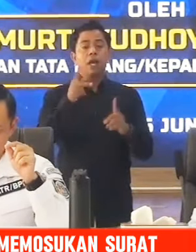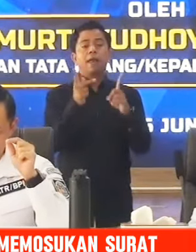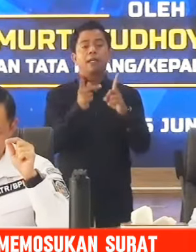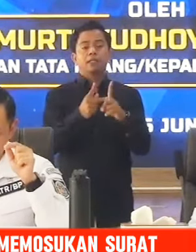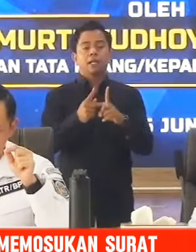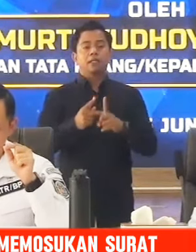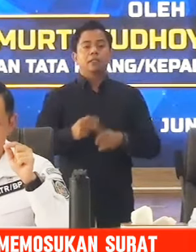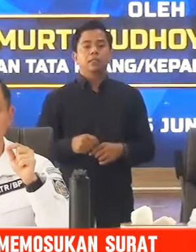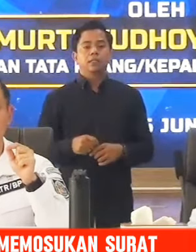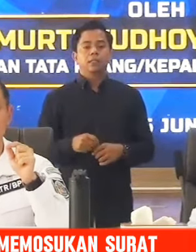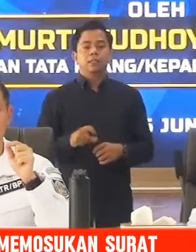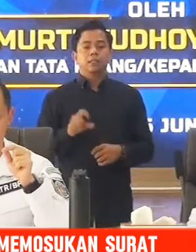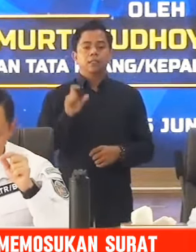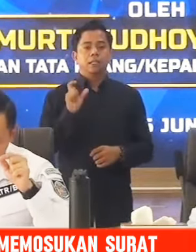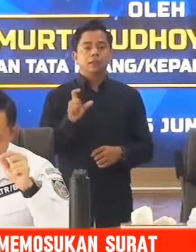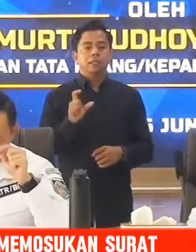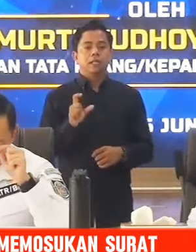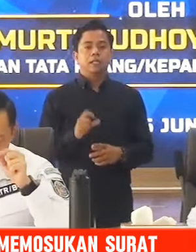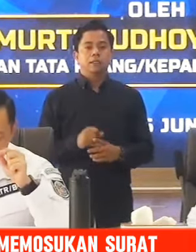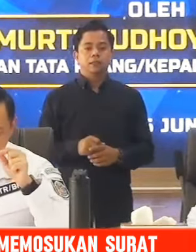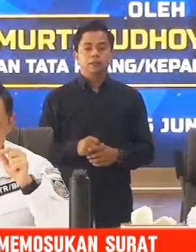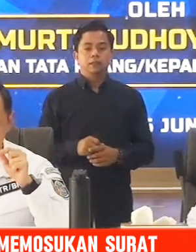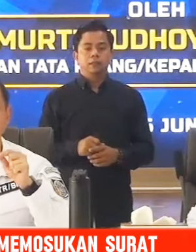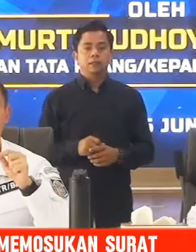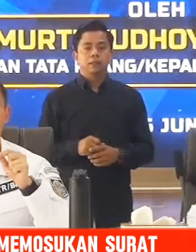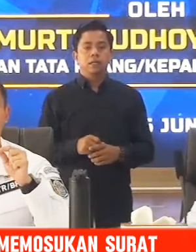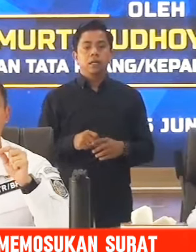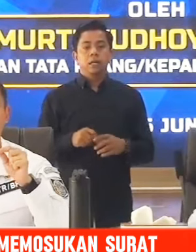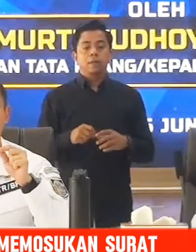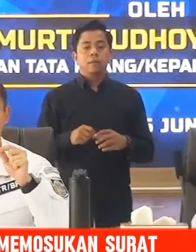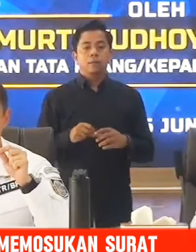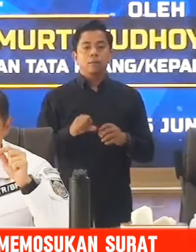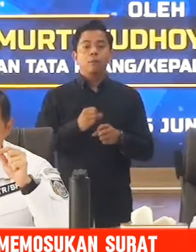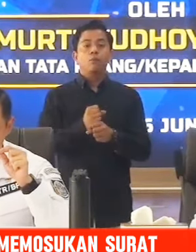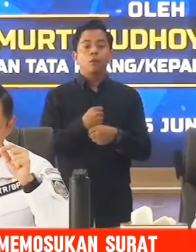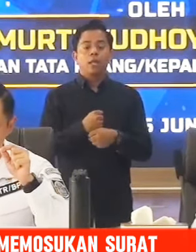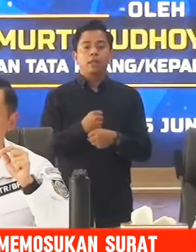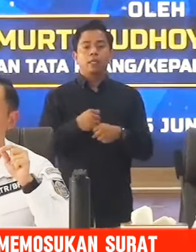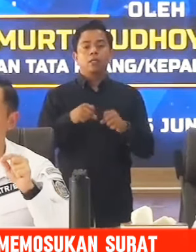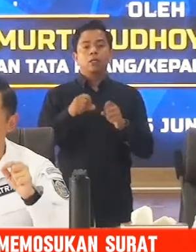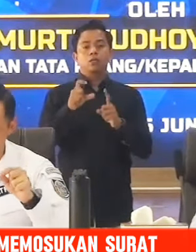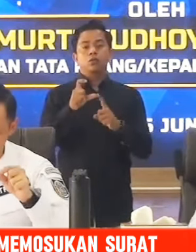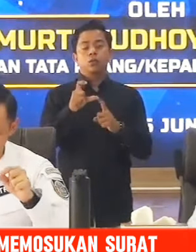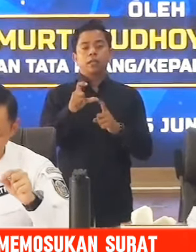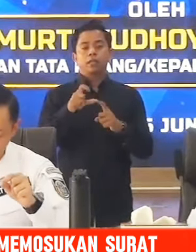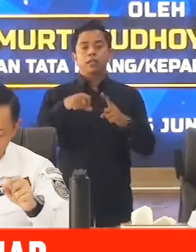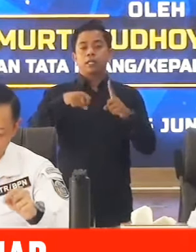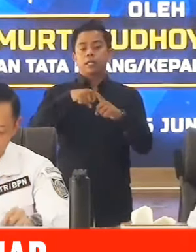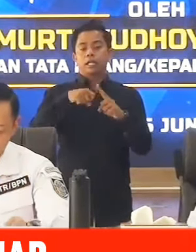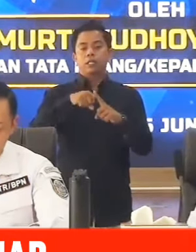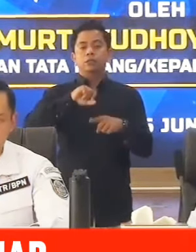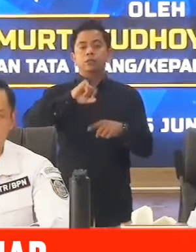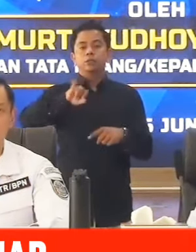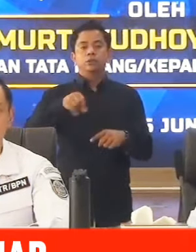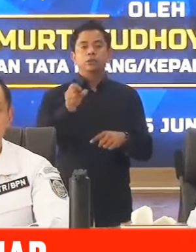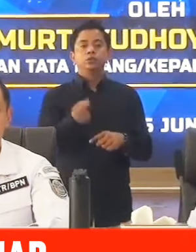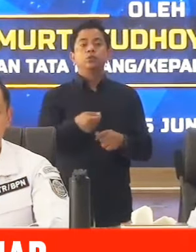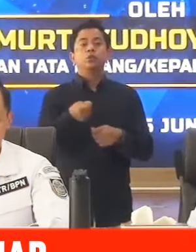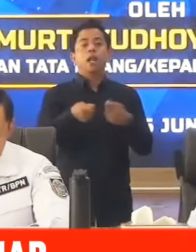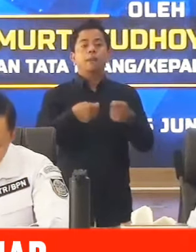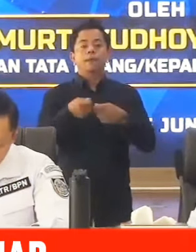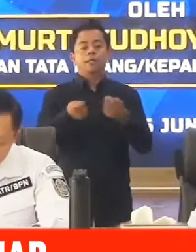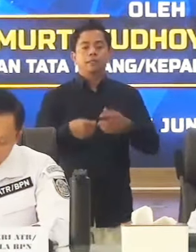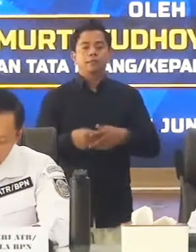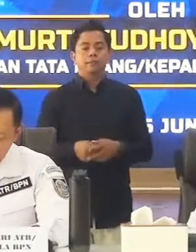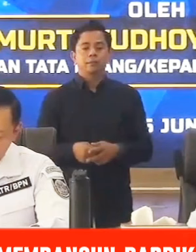dengan cara menggarap lahan tersebut dan memasukkan surat keterangan jual belinya. Akibat perbuatan